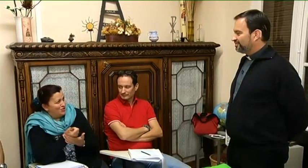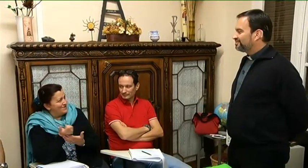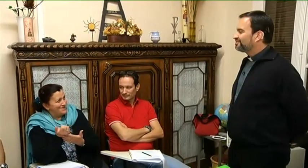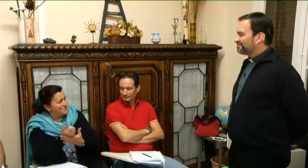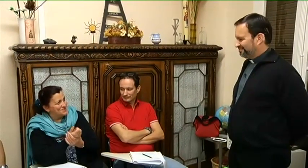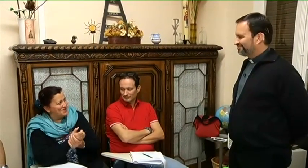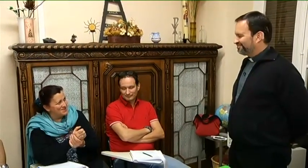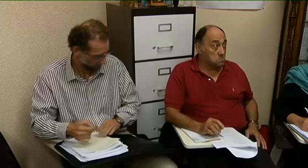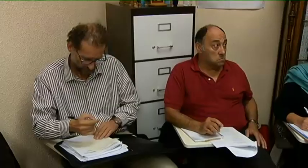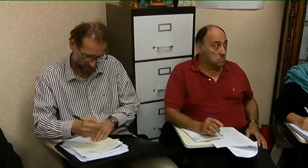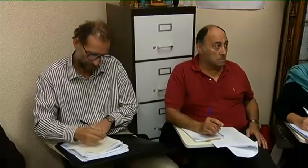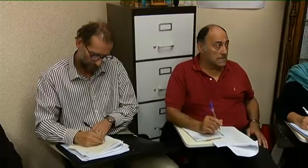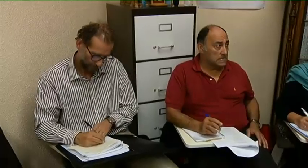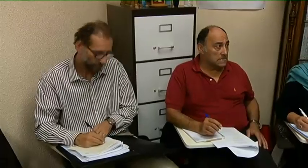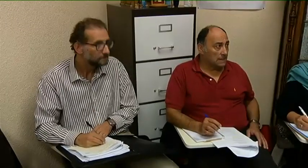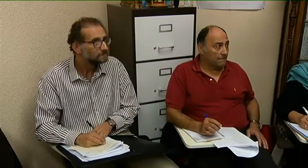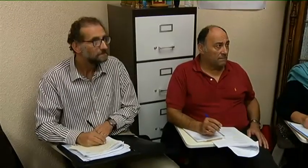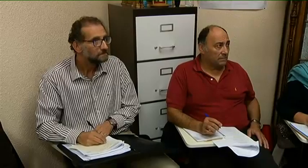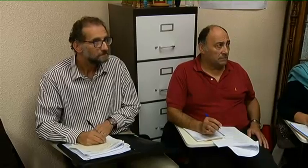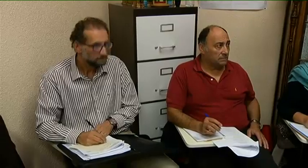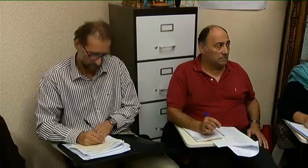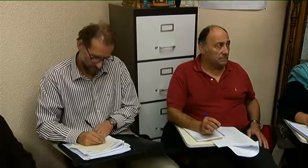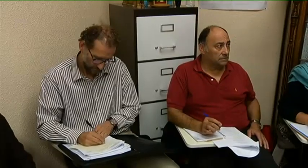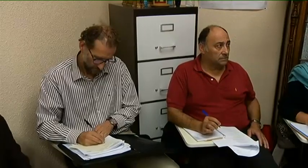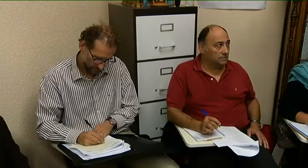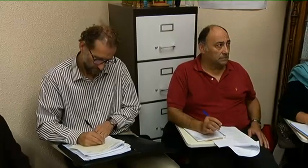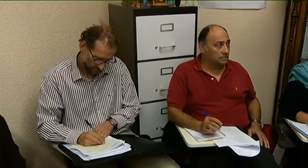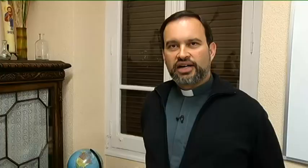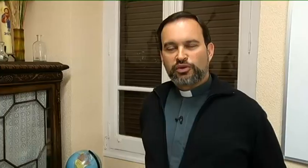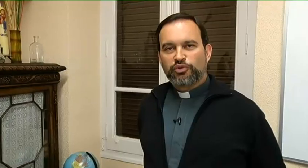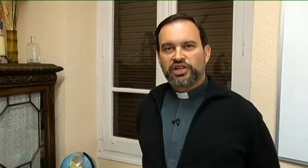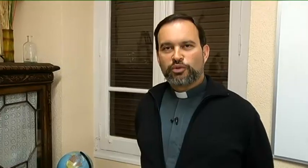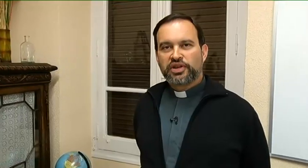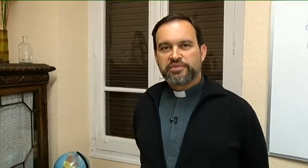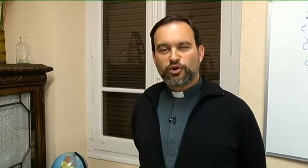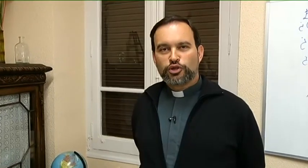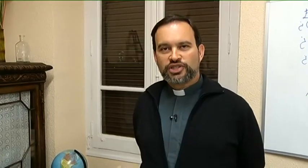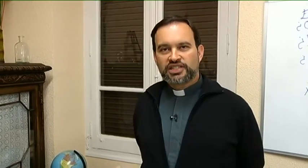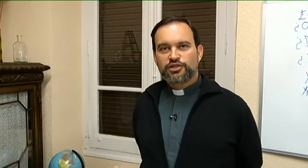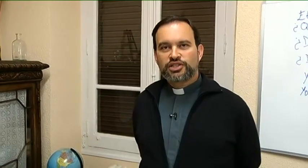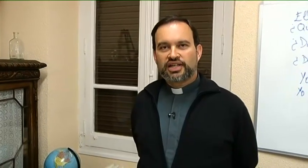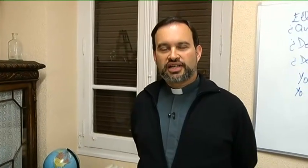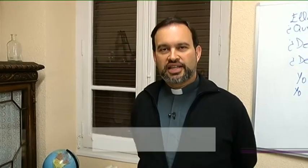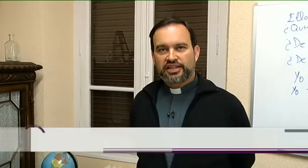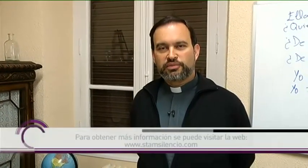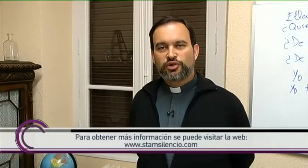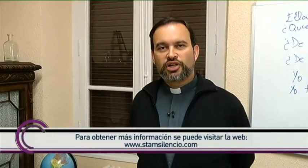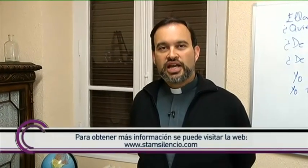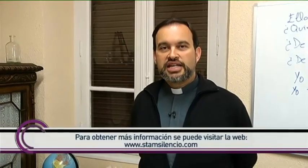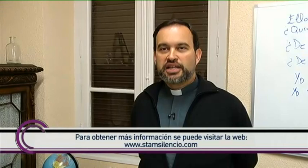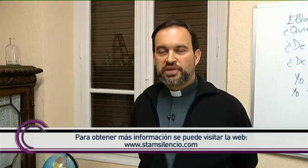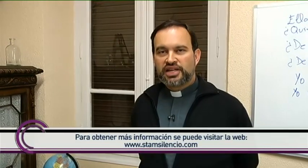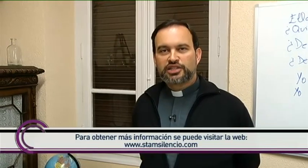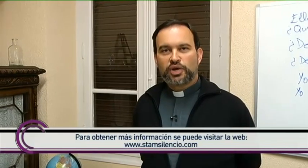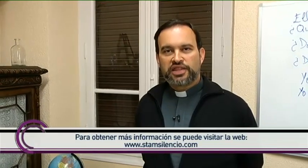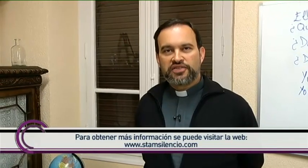aprende. Le está ayudando mucho en gramática a poder comprender mejor los textos, a redactar mejor